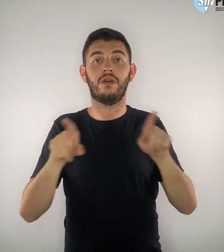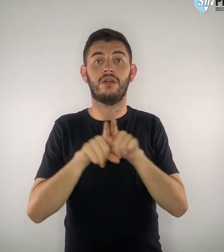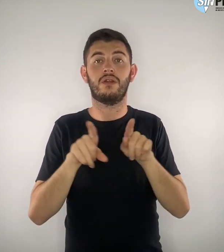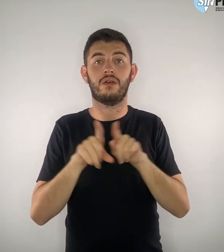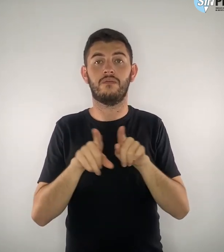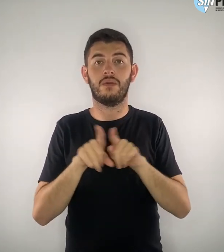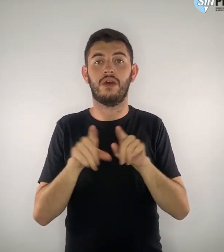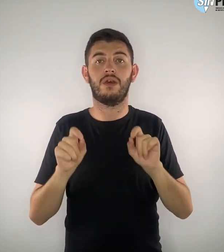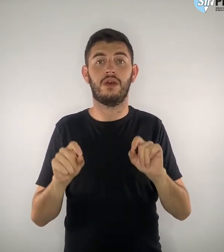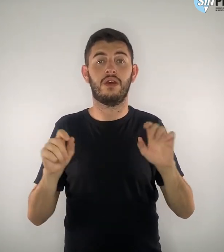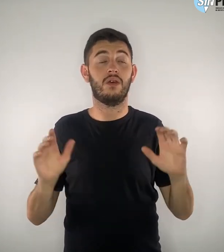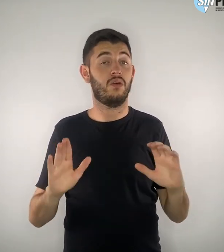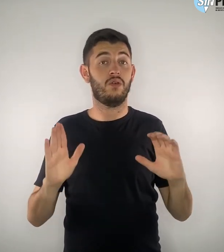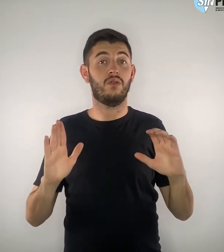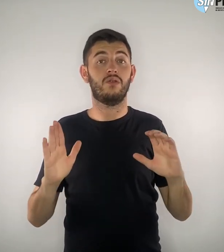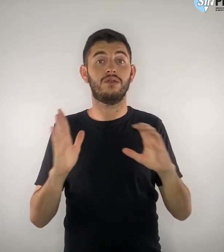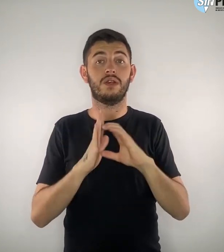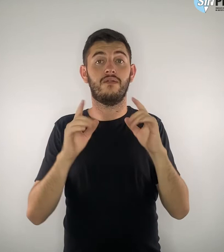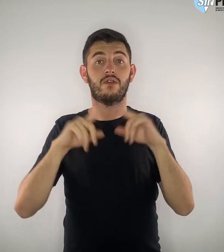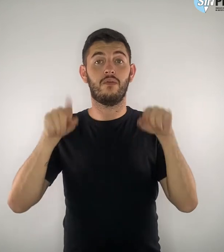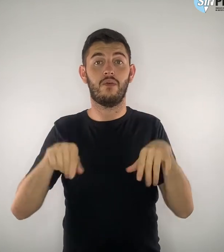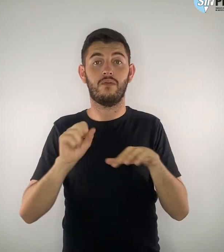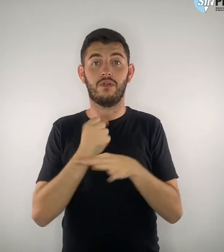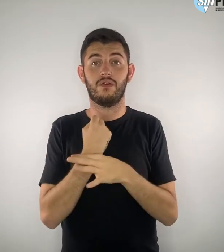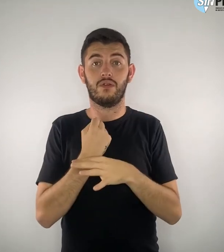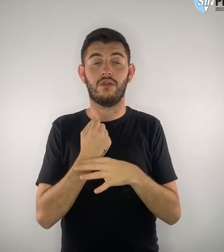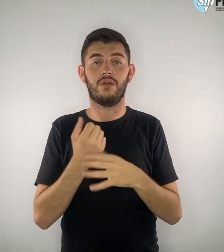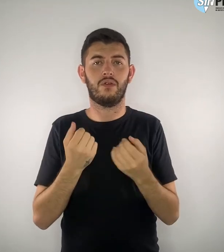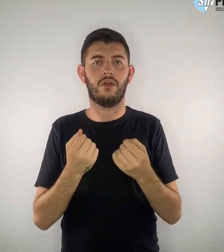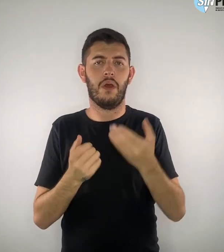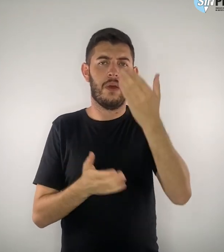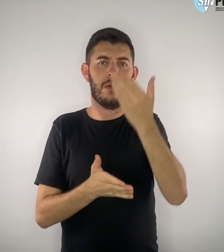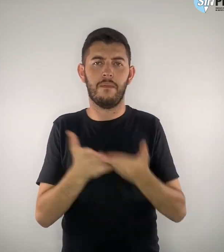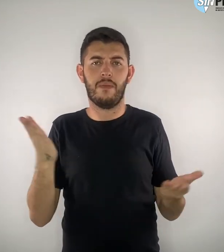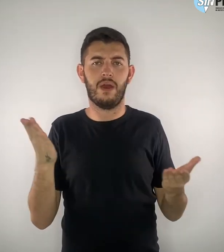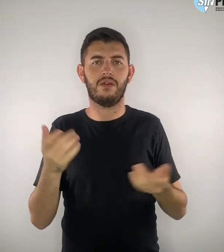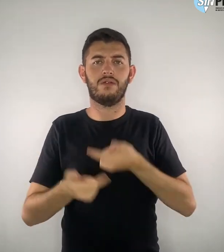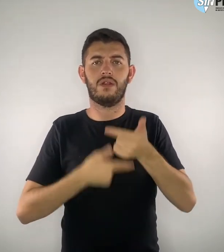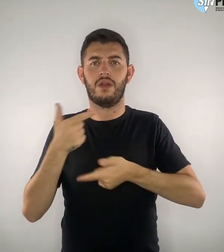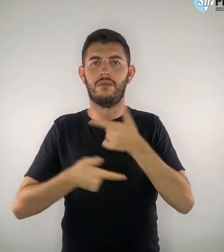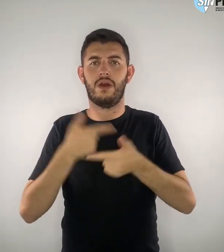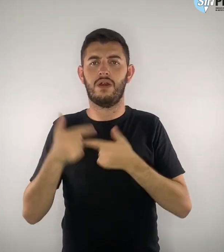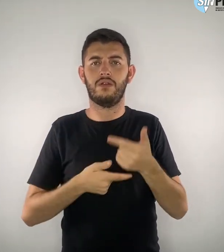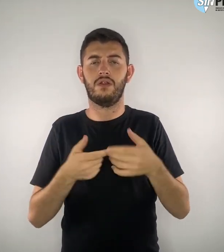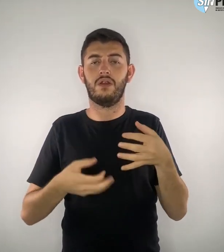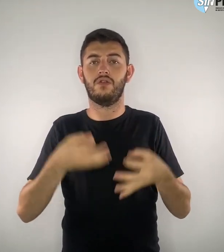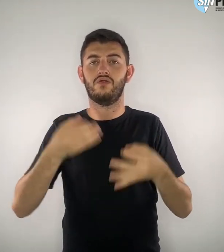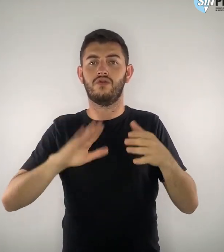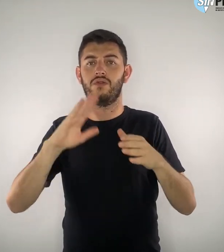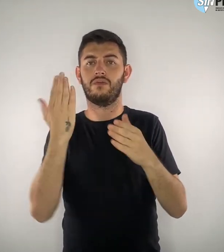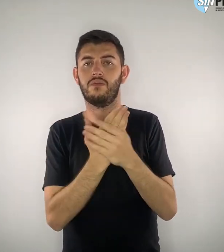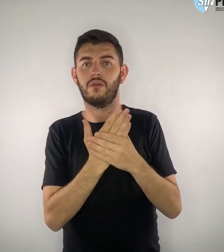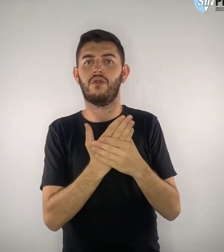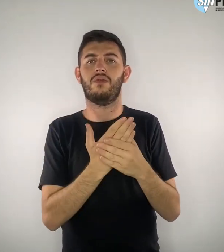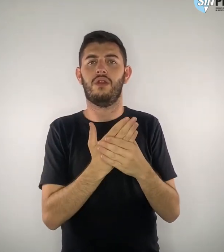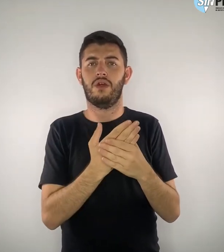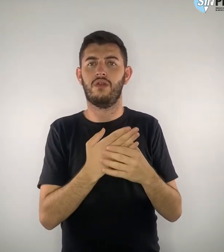público estável somente perderá o cargo em virtude de sentença judicial transitada em julgado